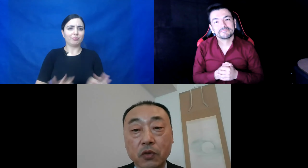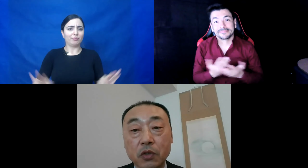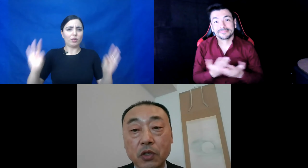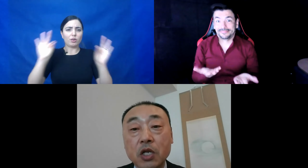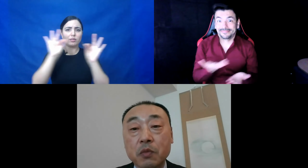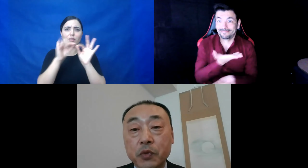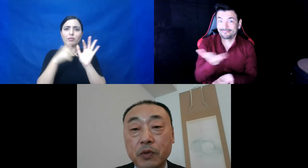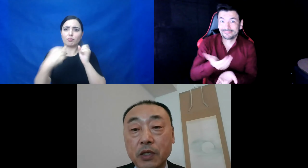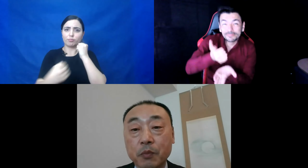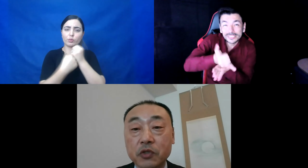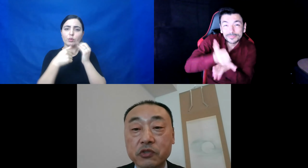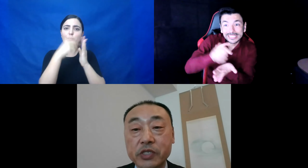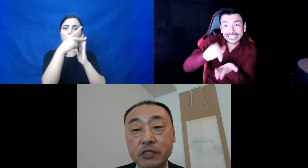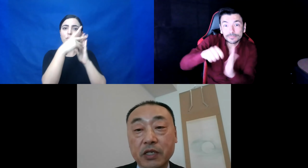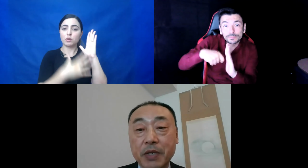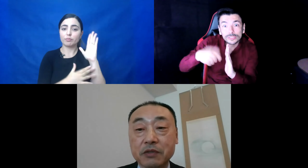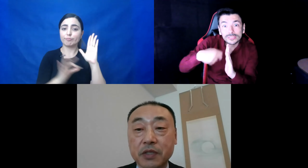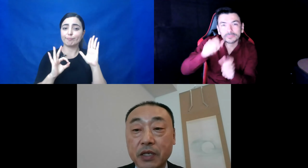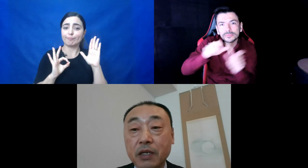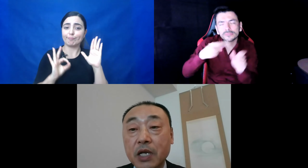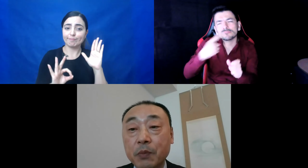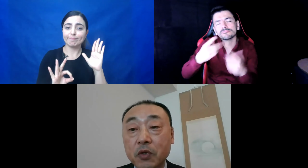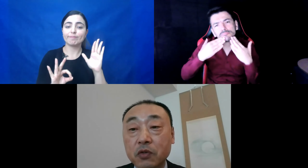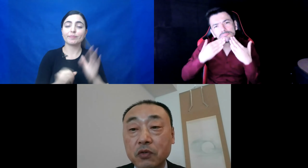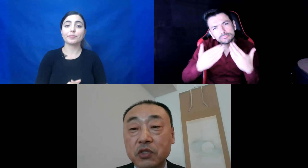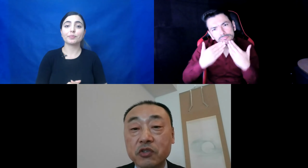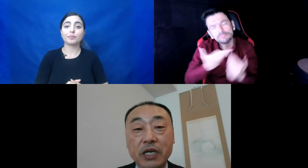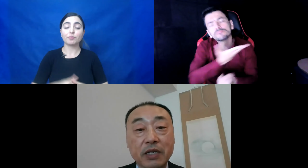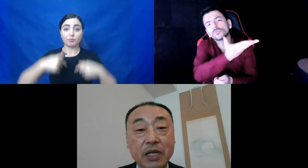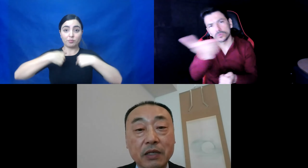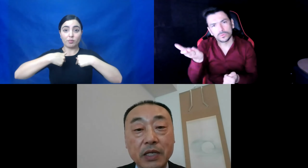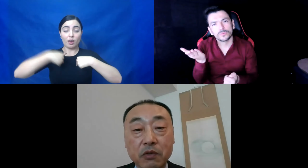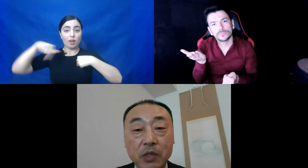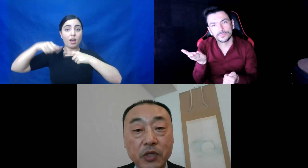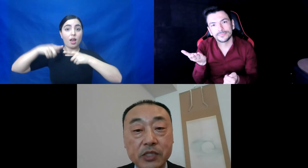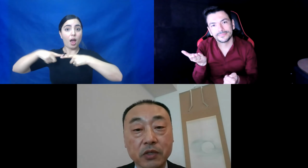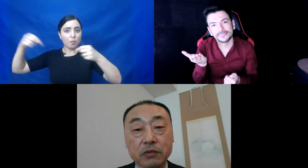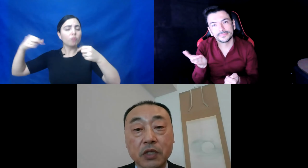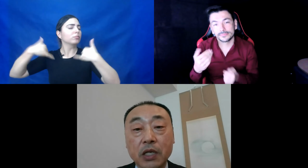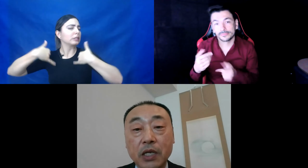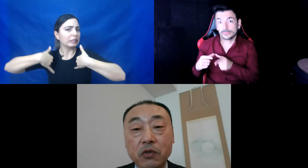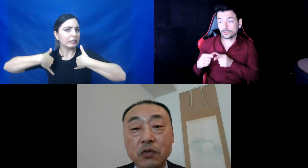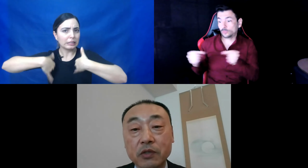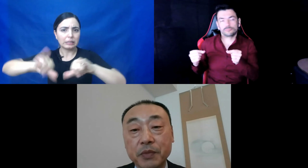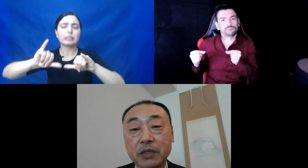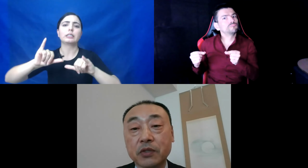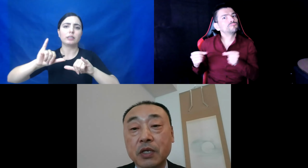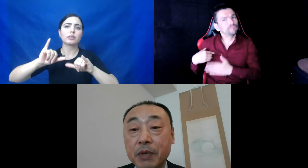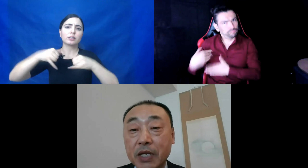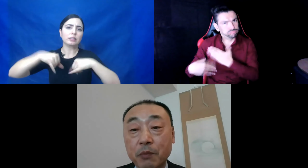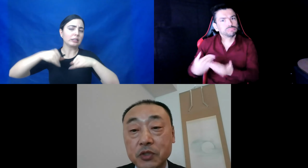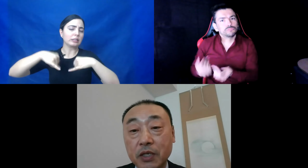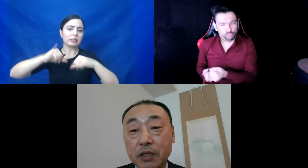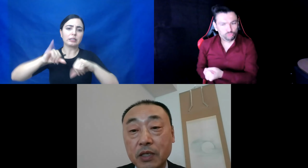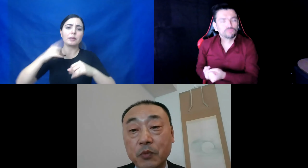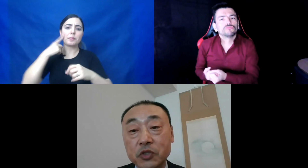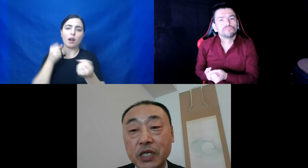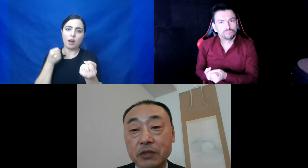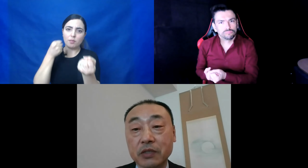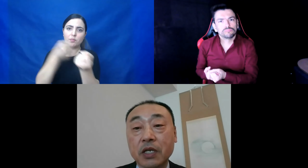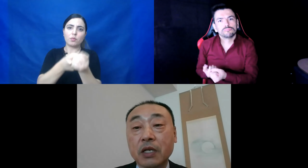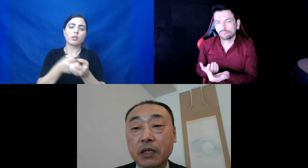proyecto. Por nuestra parte, Japón continuará la colaboración con el BID on our behalf,